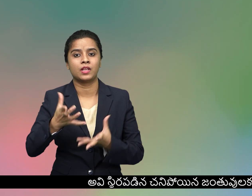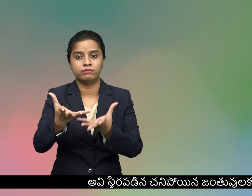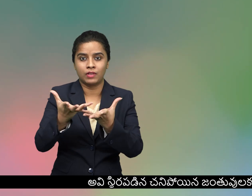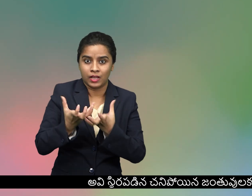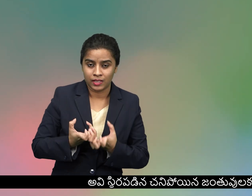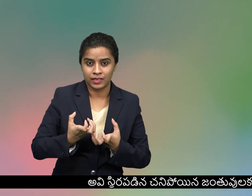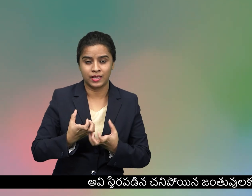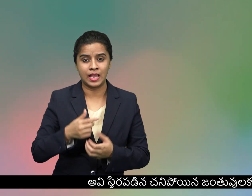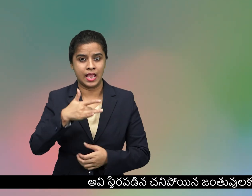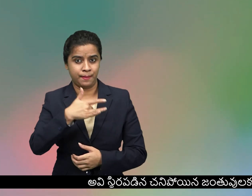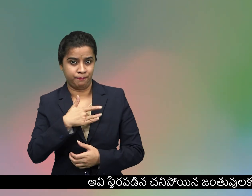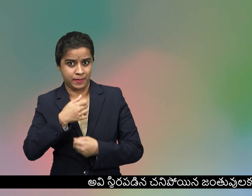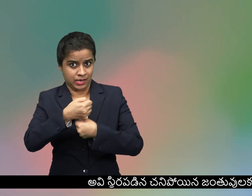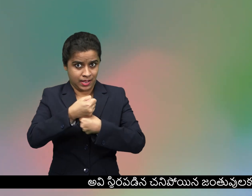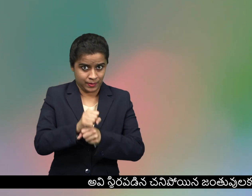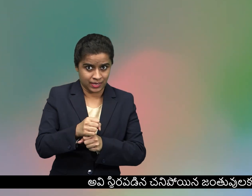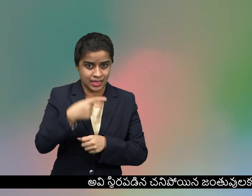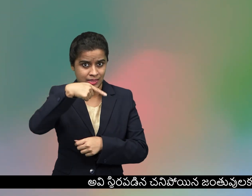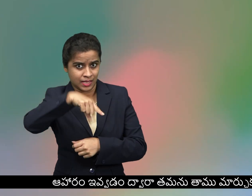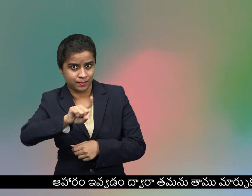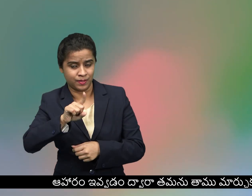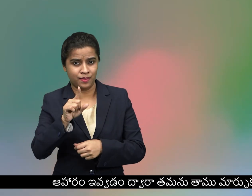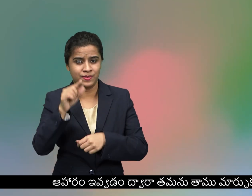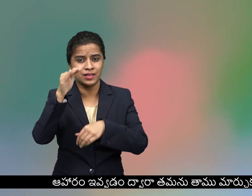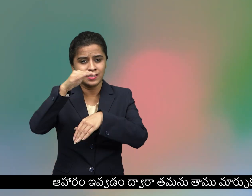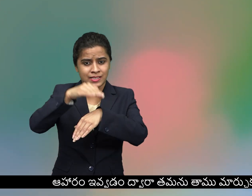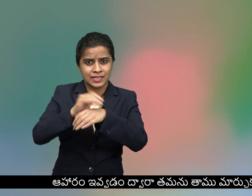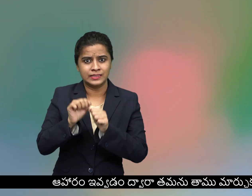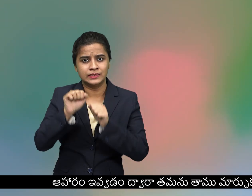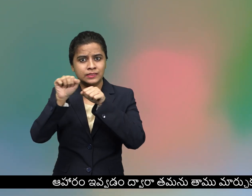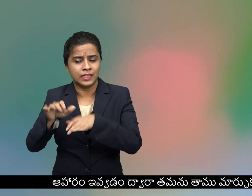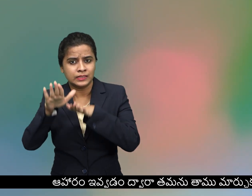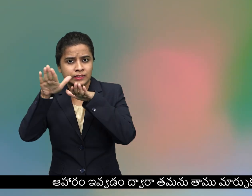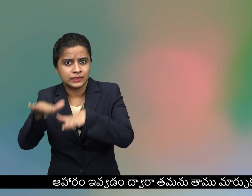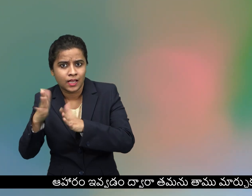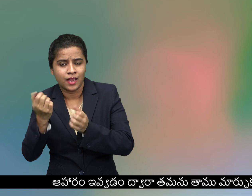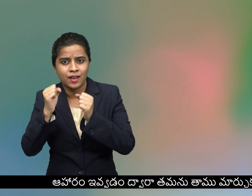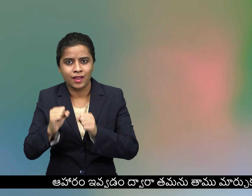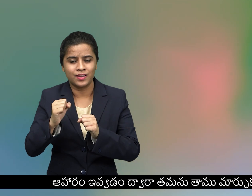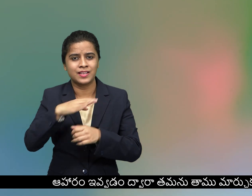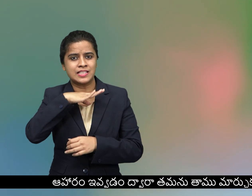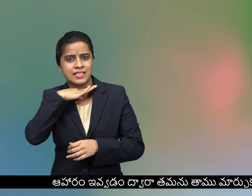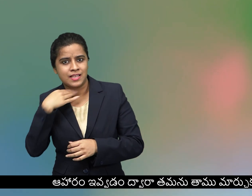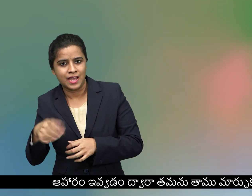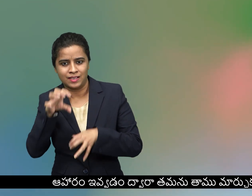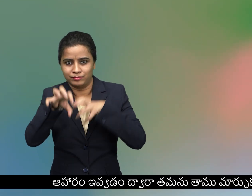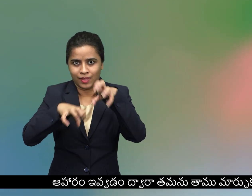వారు స్థిరపడిన చనిపోయిన జంతువులకు ఆహారం ఇవ్వడం ద్వారా తమను తాము